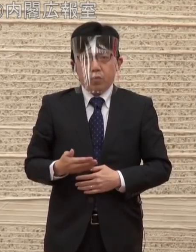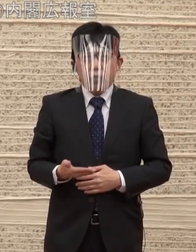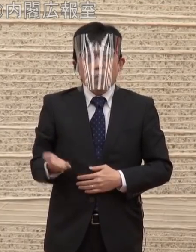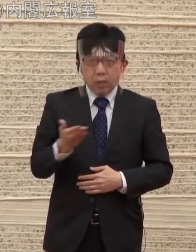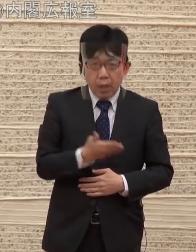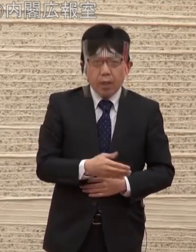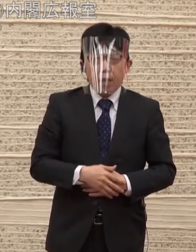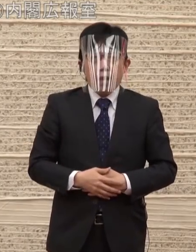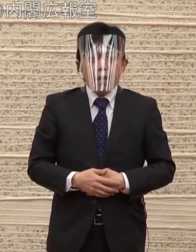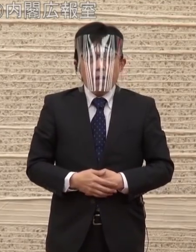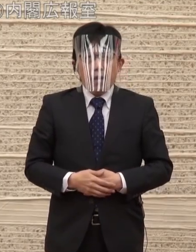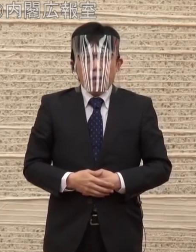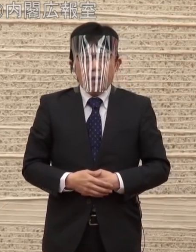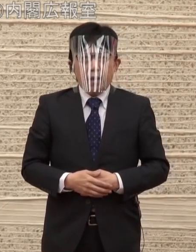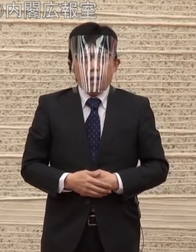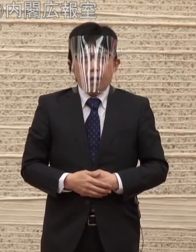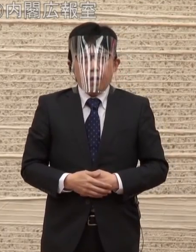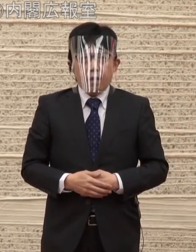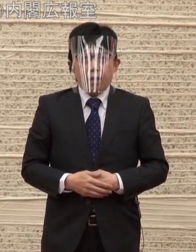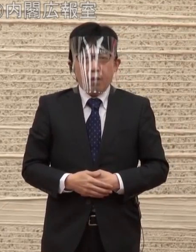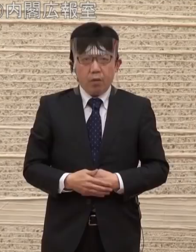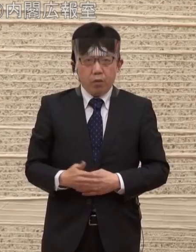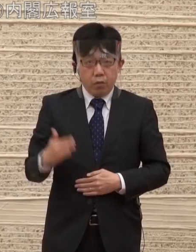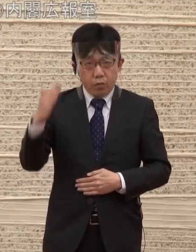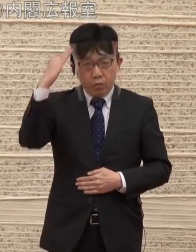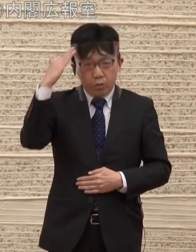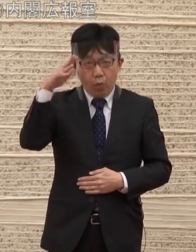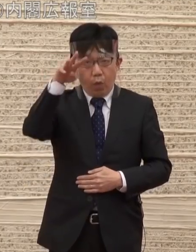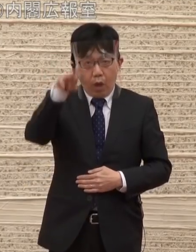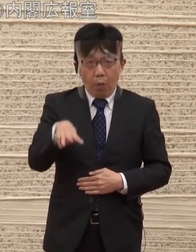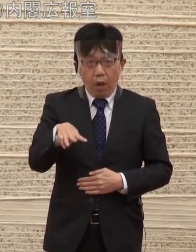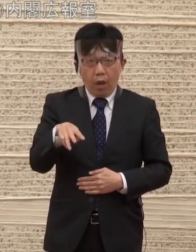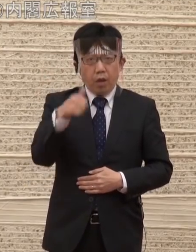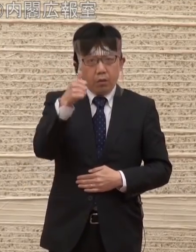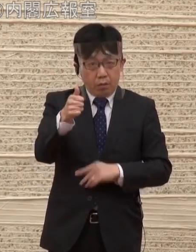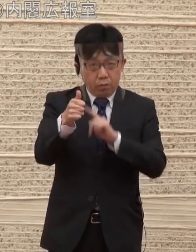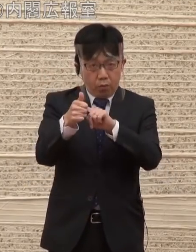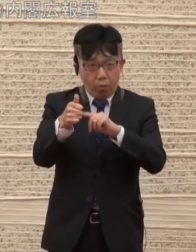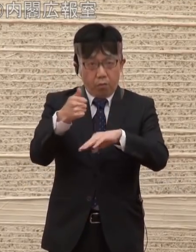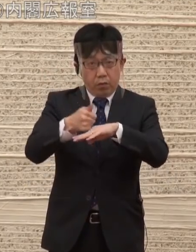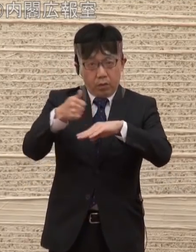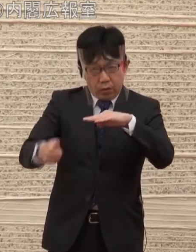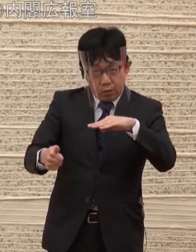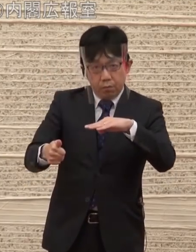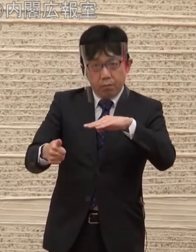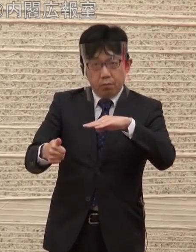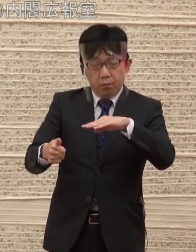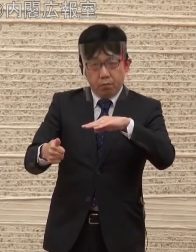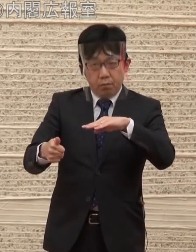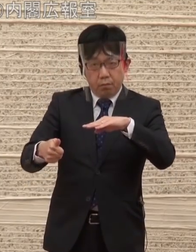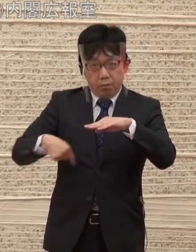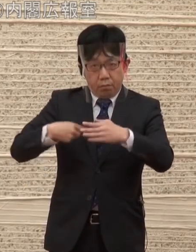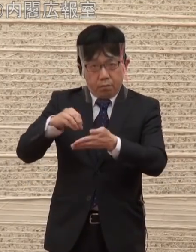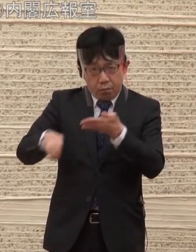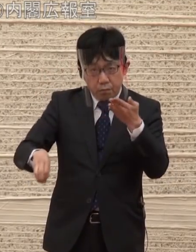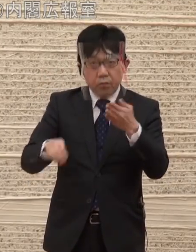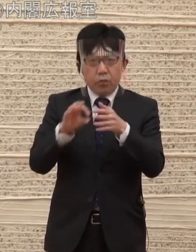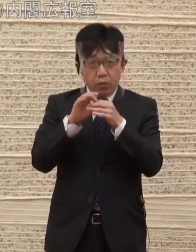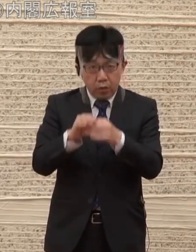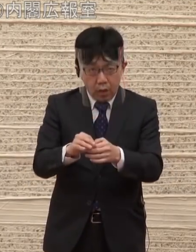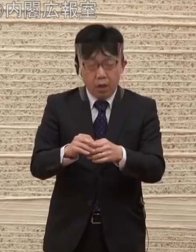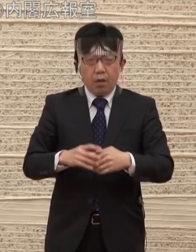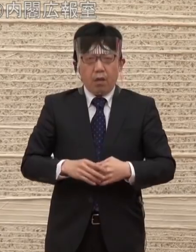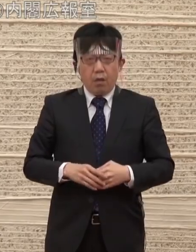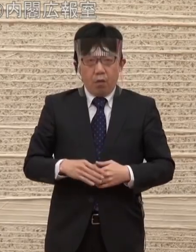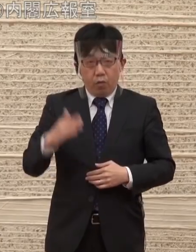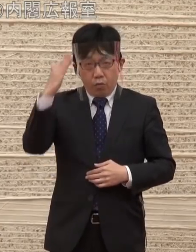方東かあさんの辞任についてでありますがこの歌詞に